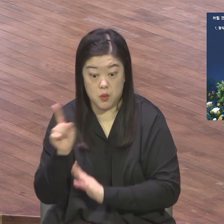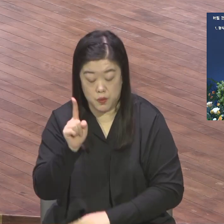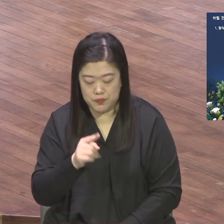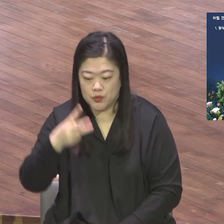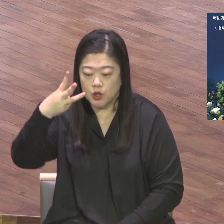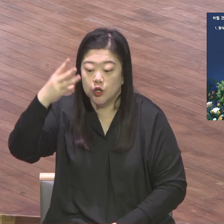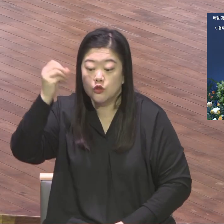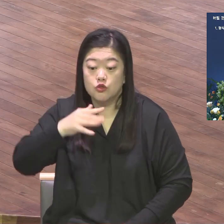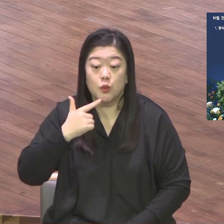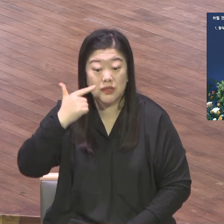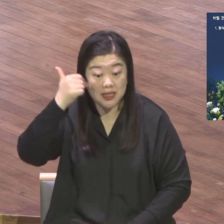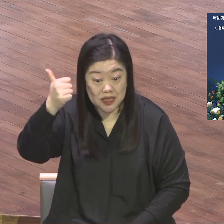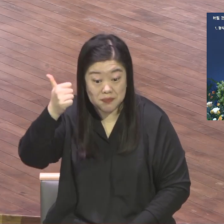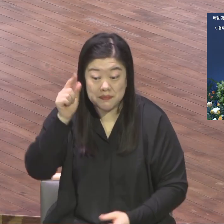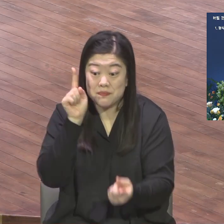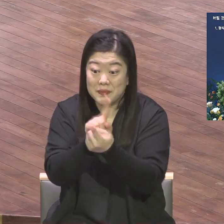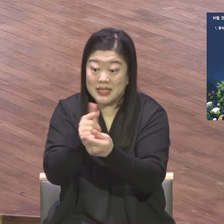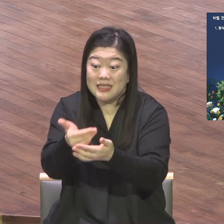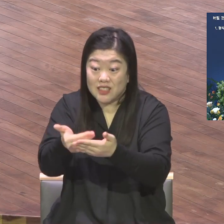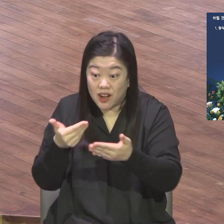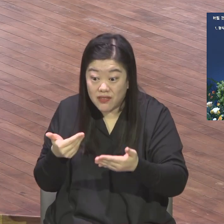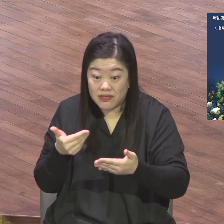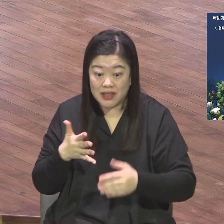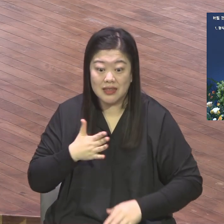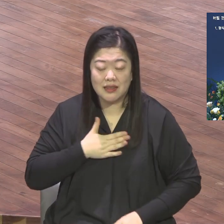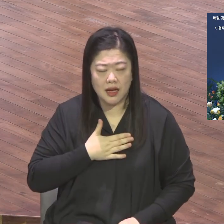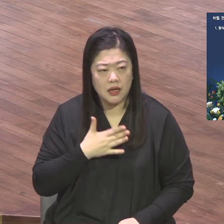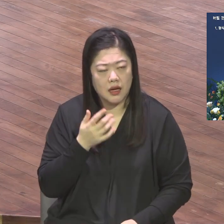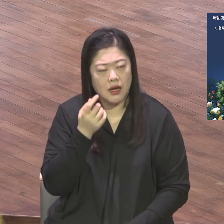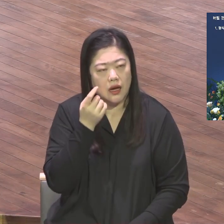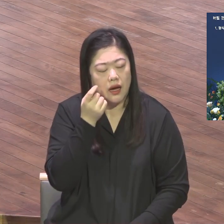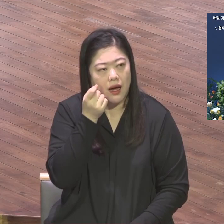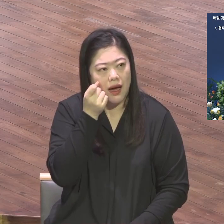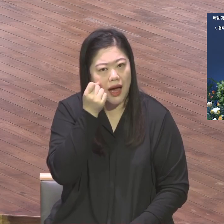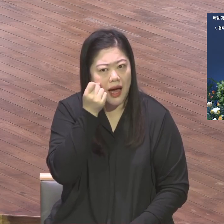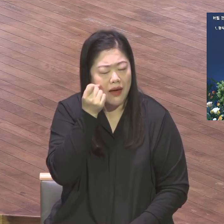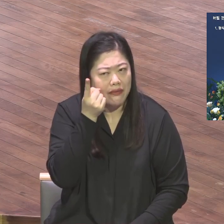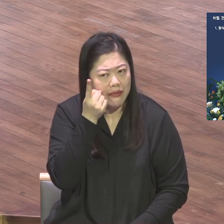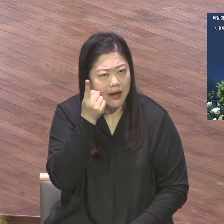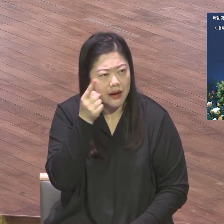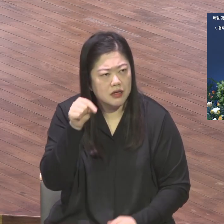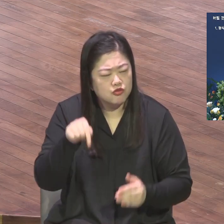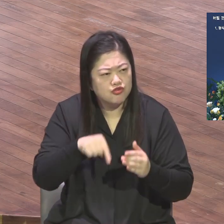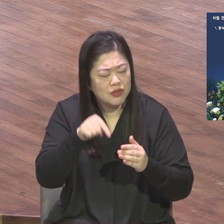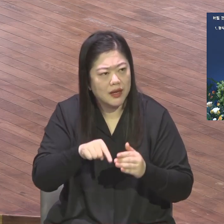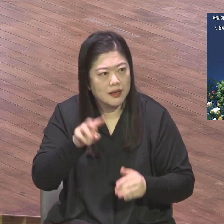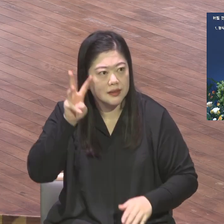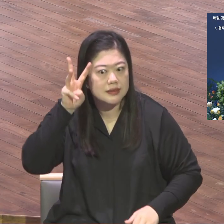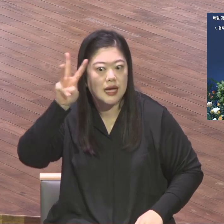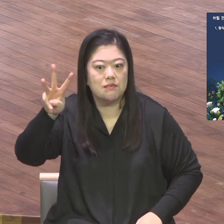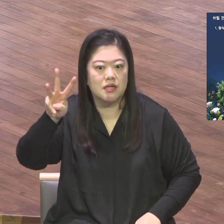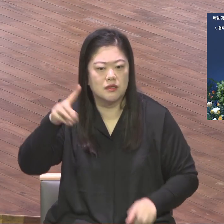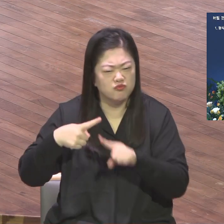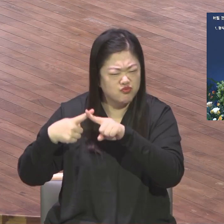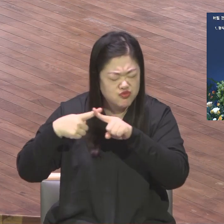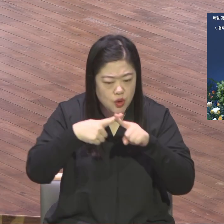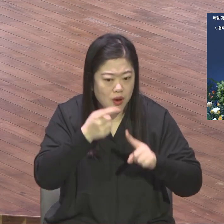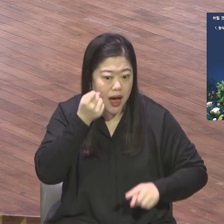그러니까 15년 동안 거의 한 달에 3일씩, 한 달에 3일씩 금식을 했더라고요. 지나고